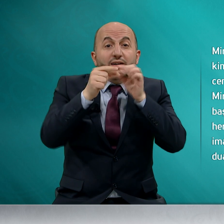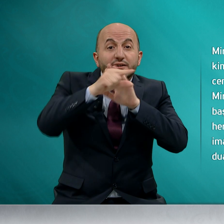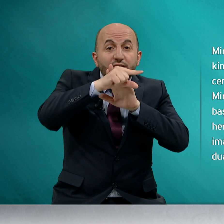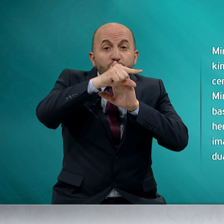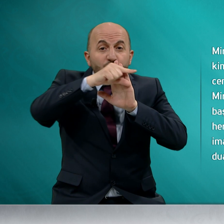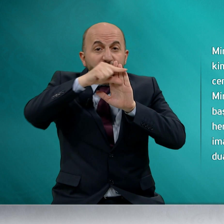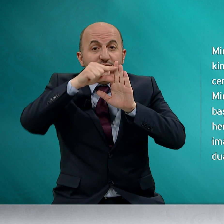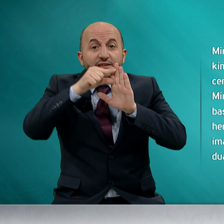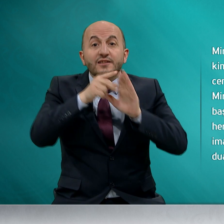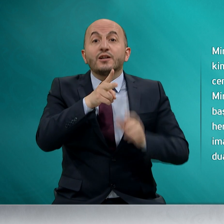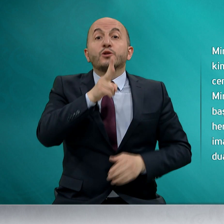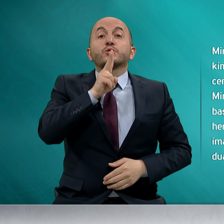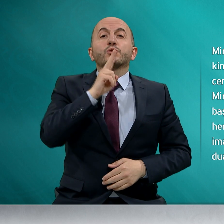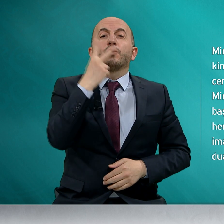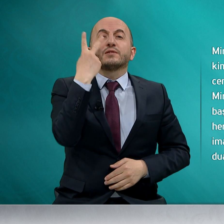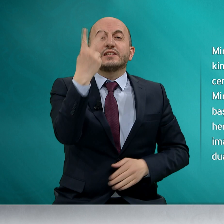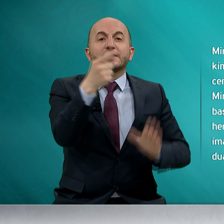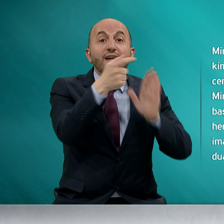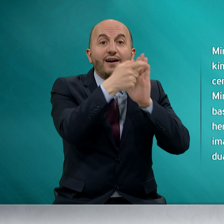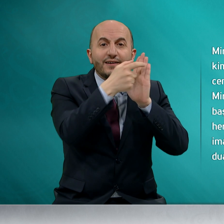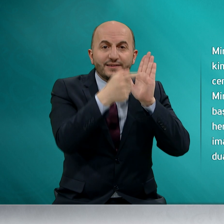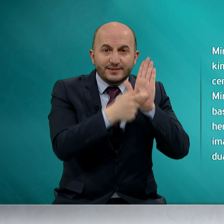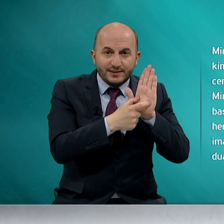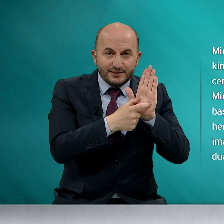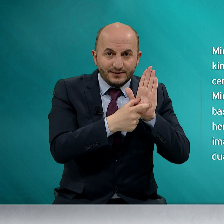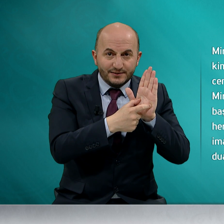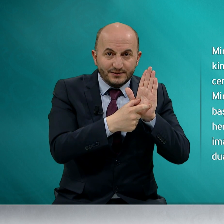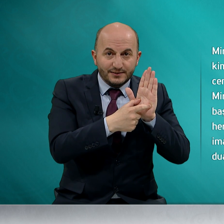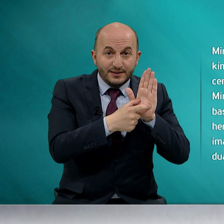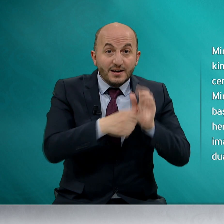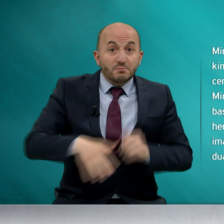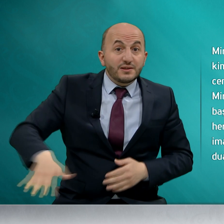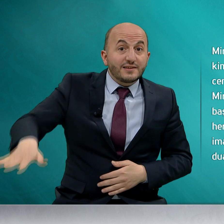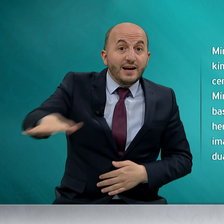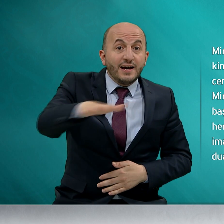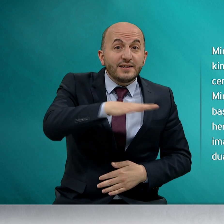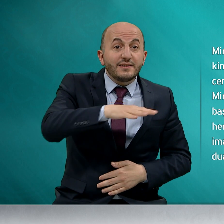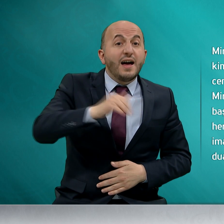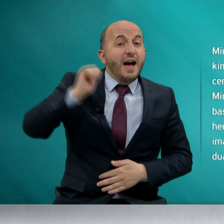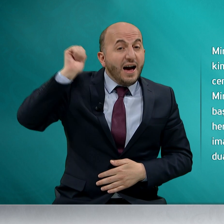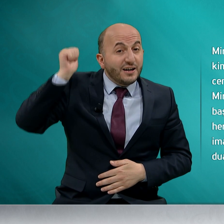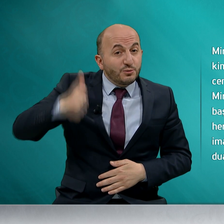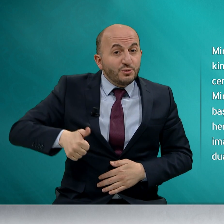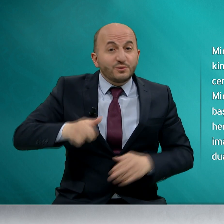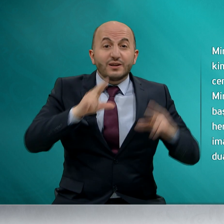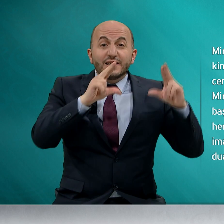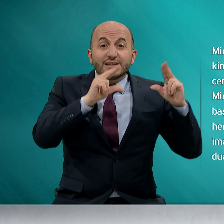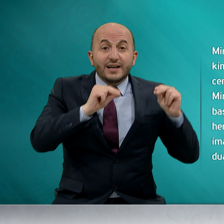Bakara suresinin son 2 ayetidir. Bizler her gün